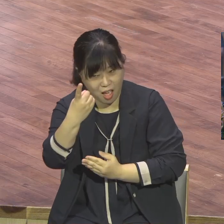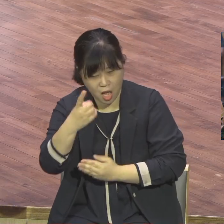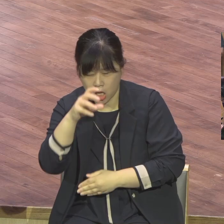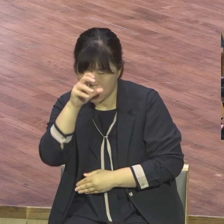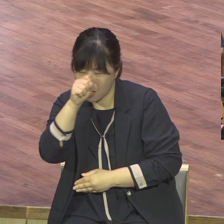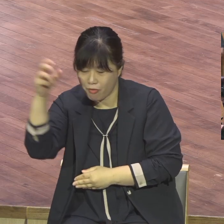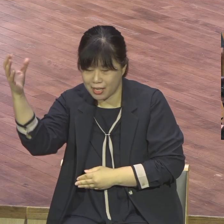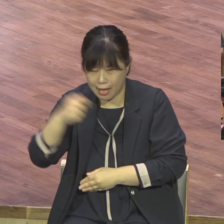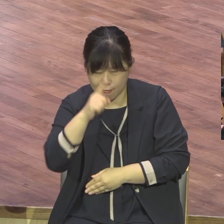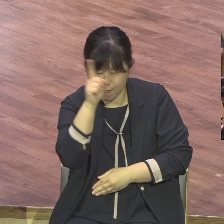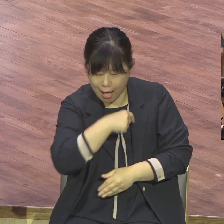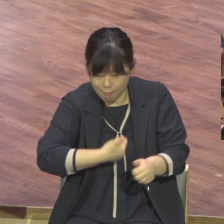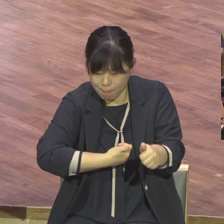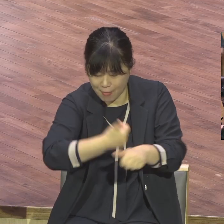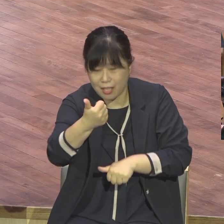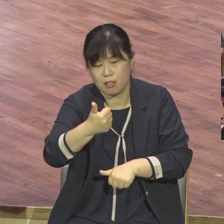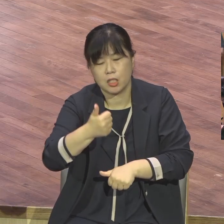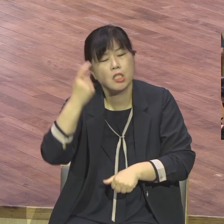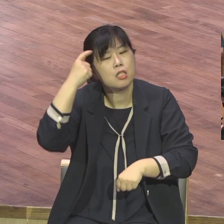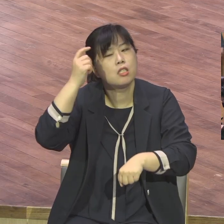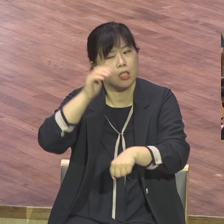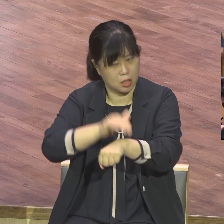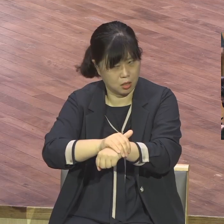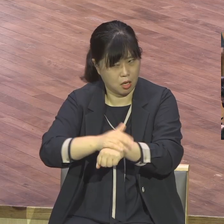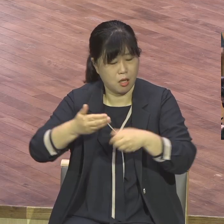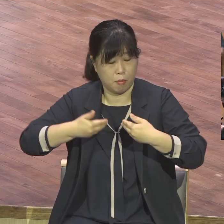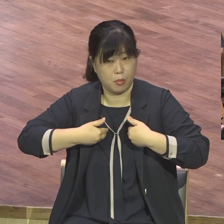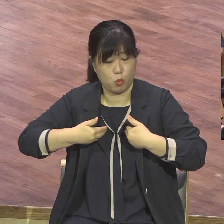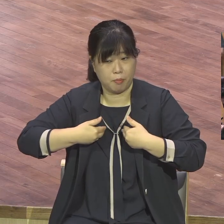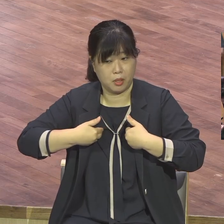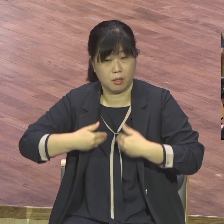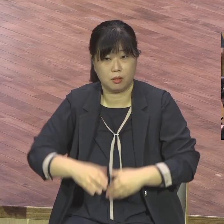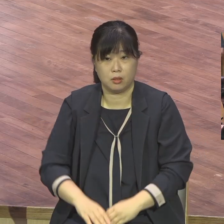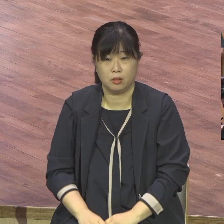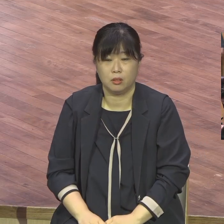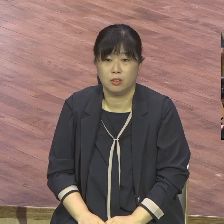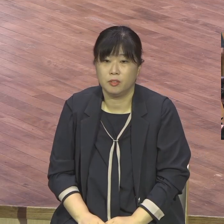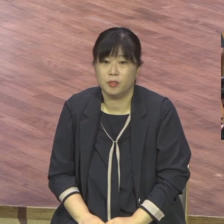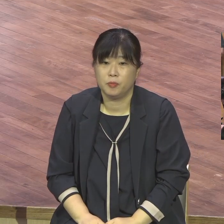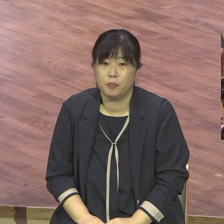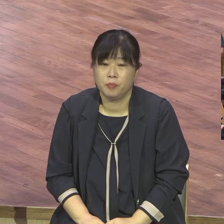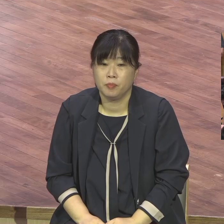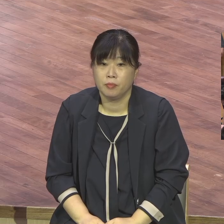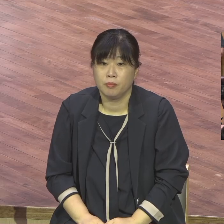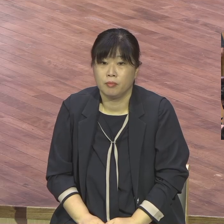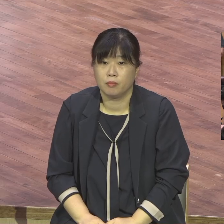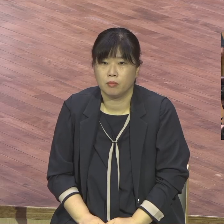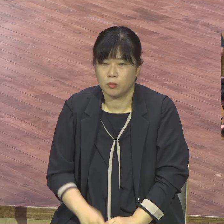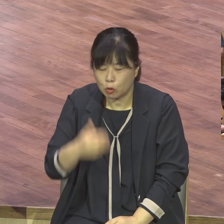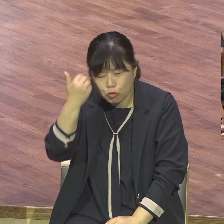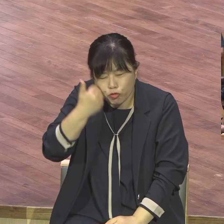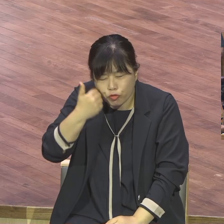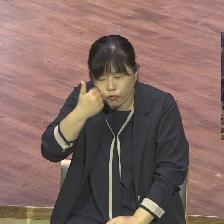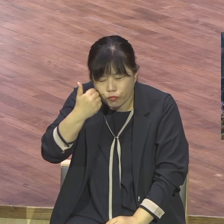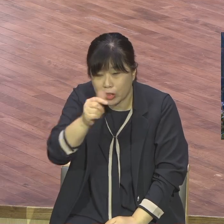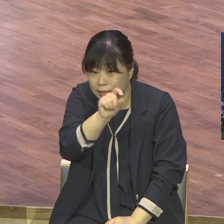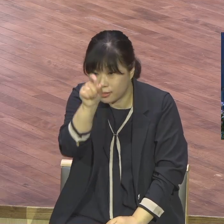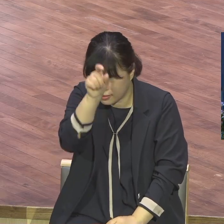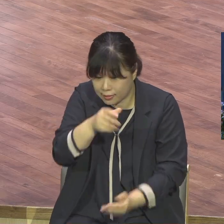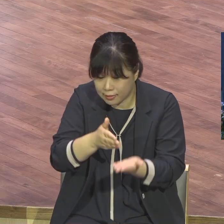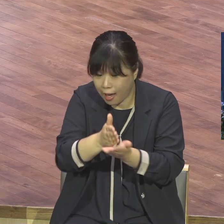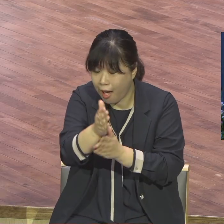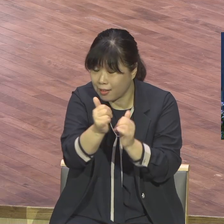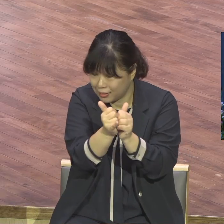돼요. 선으로 악을 이기는 지혜, 이거 성도만이 가진 비밀이에요. 한 신학자가 교회를